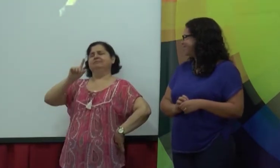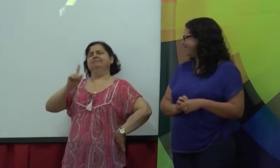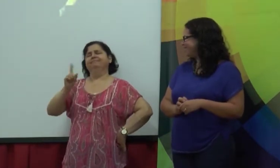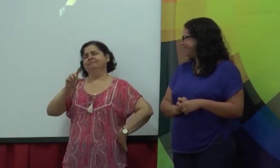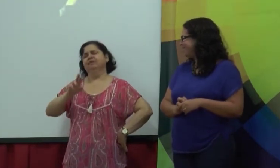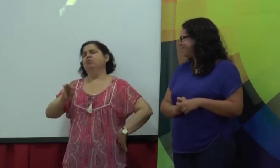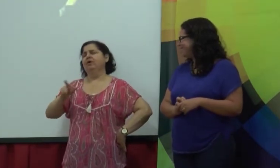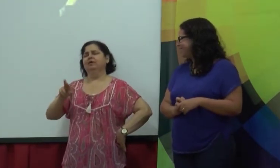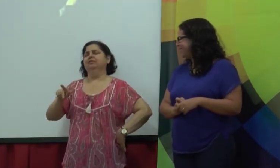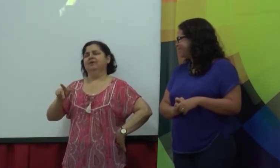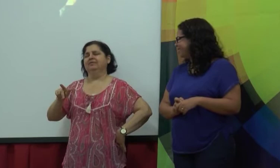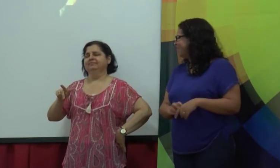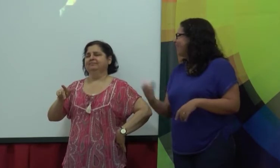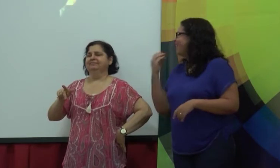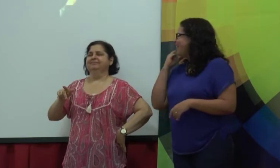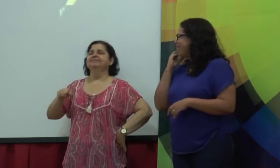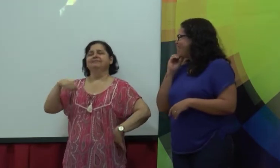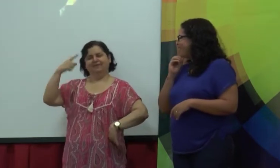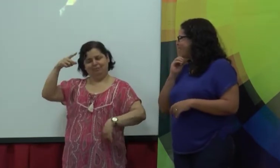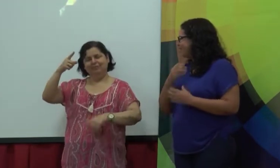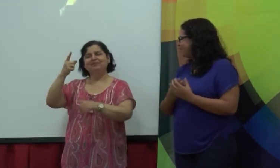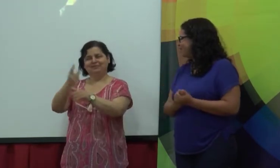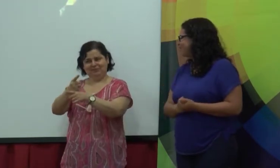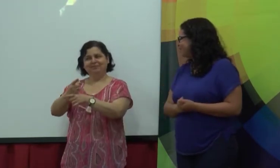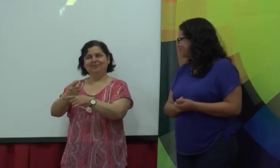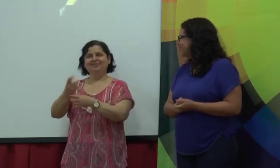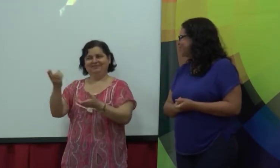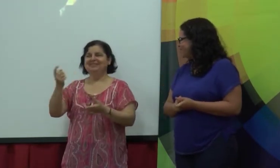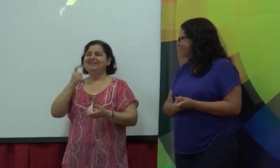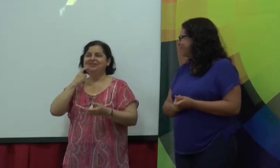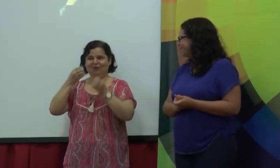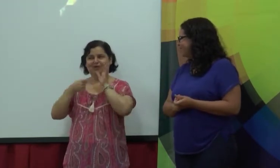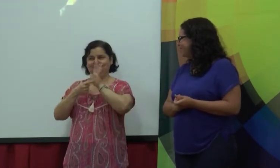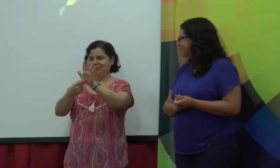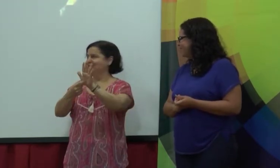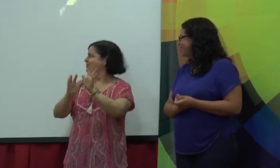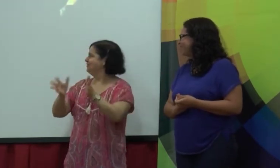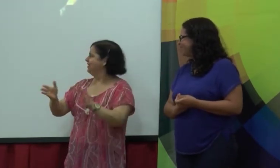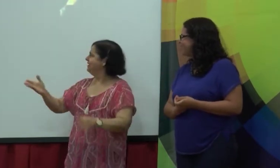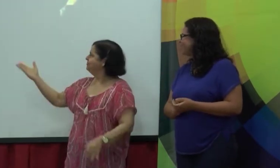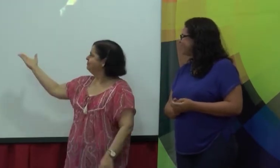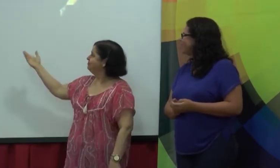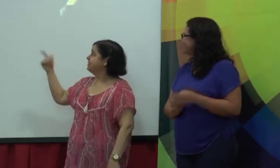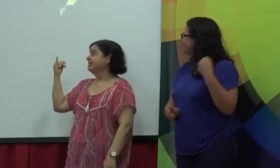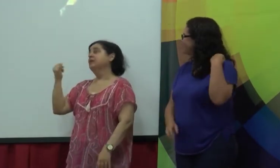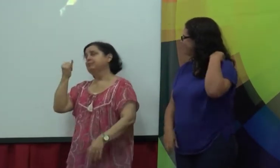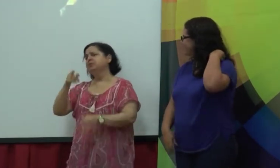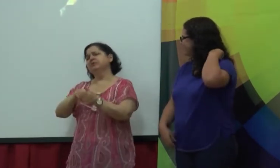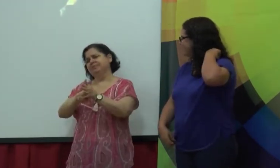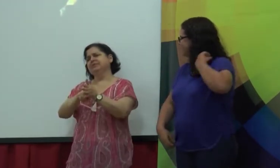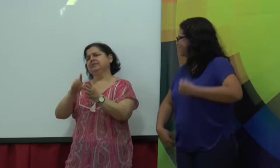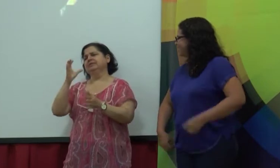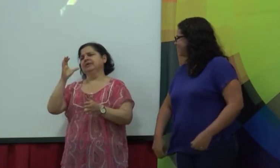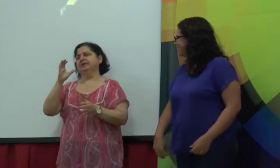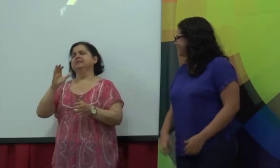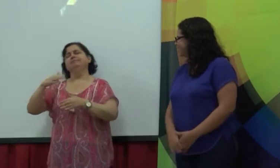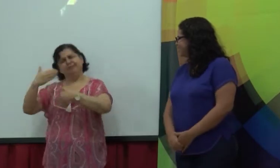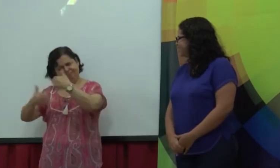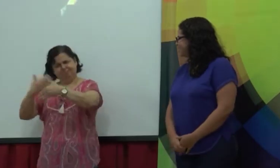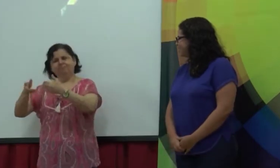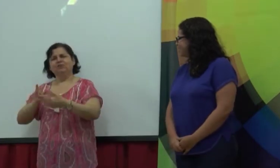que isso? Não era isso, não era exatamente assim. Né? Depois eles foram descobrindo que eram respostas dos